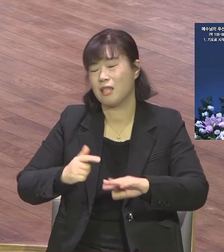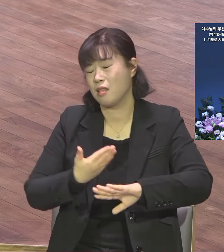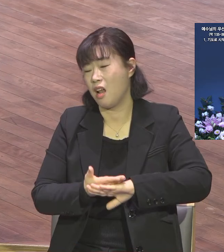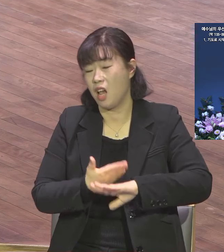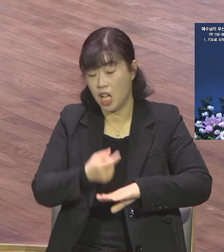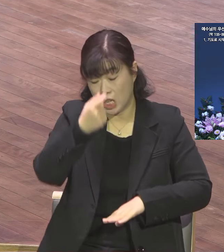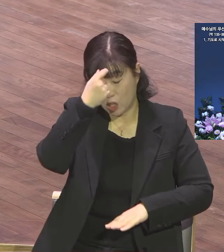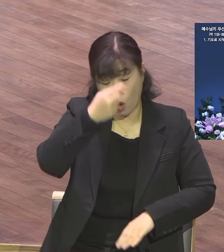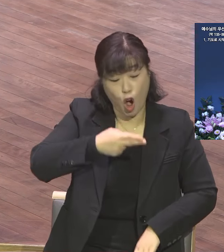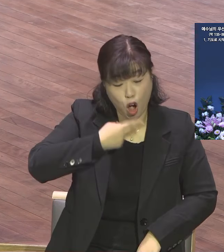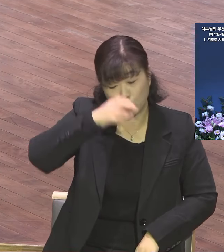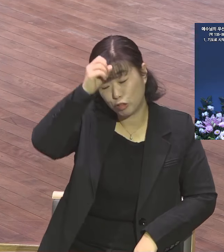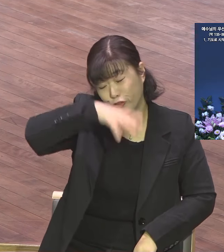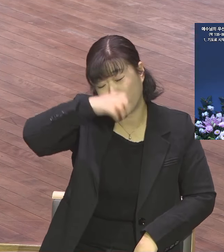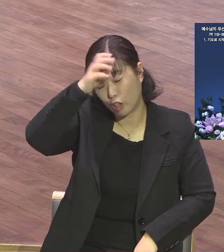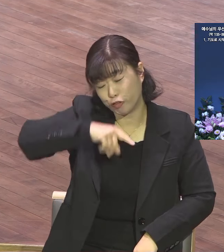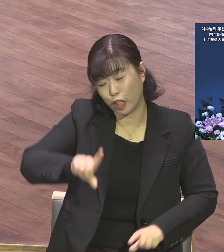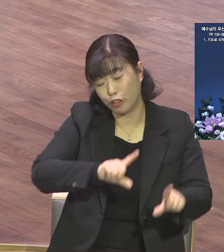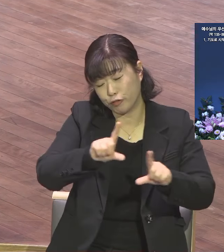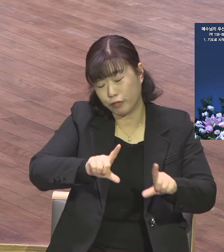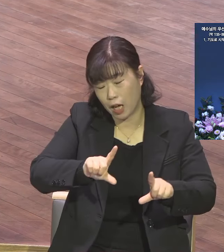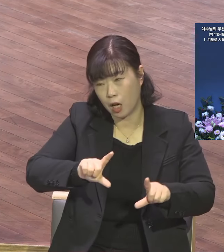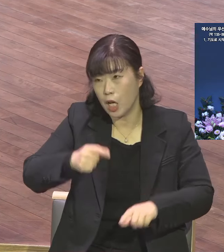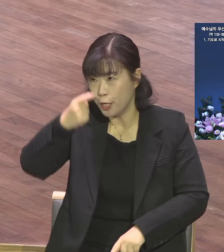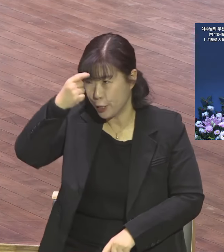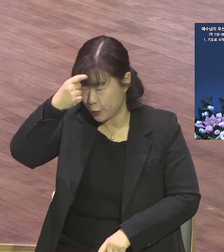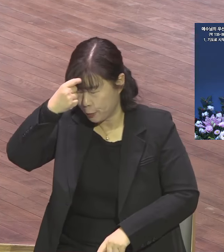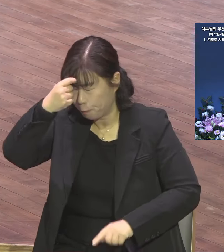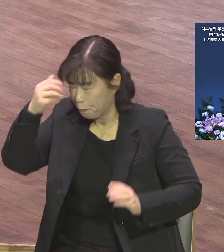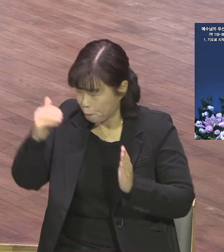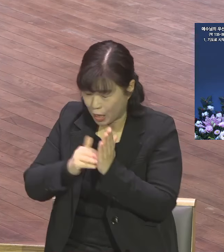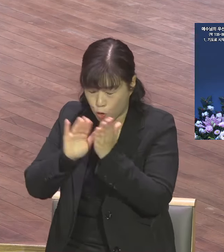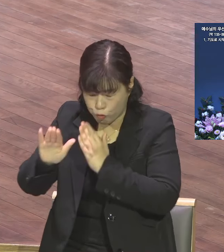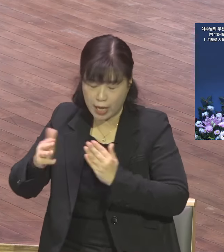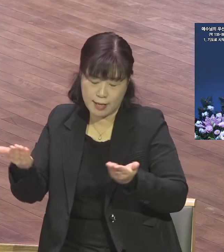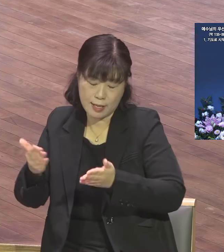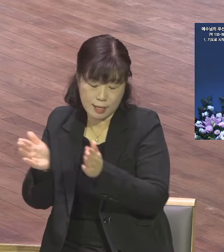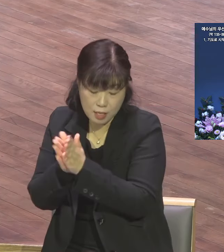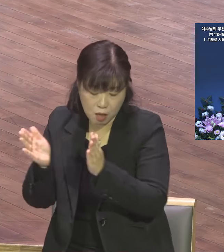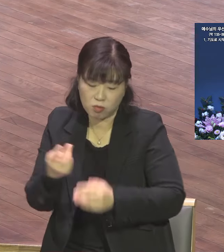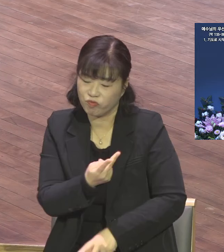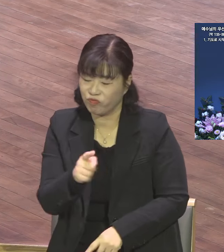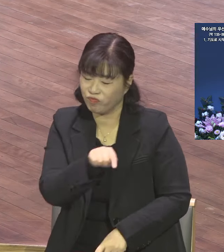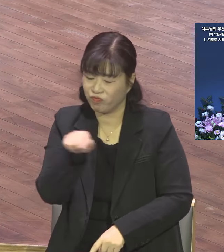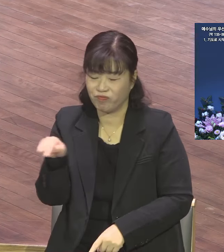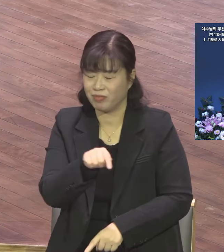인도를 못 받으니까 어떤 삶을 사느냐? 갈팡질팡입니다. 갈팡질팡.